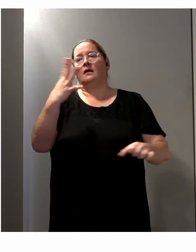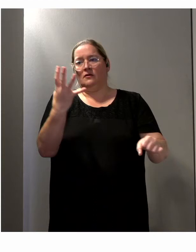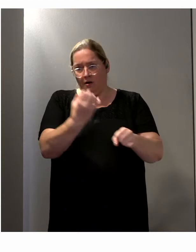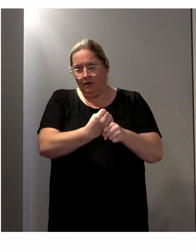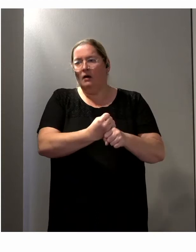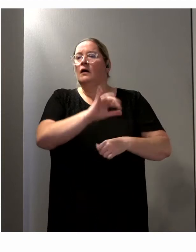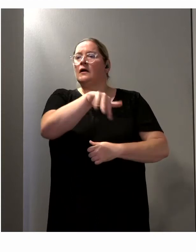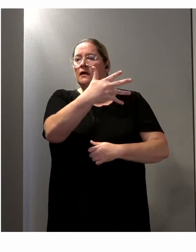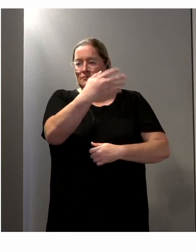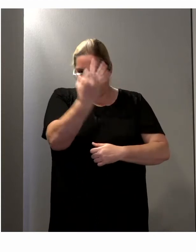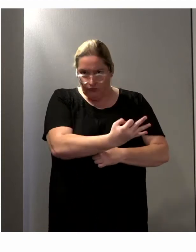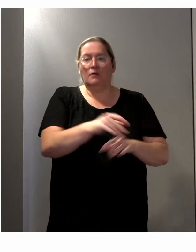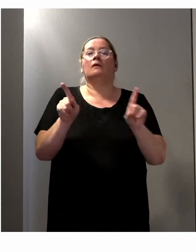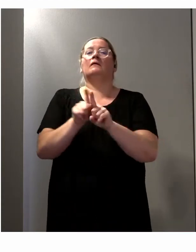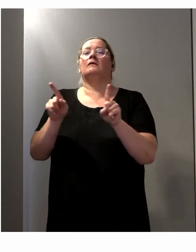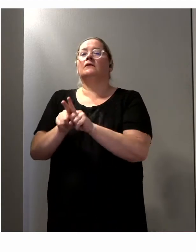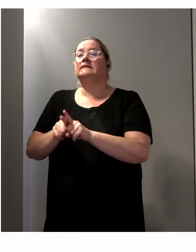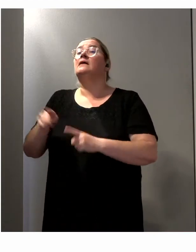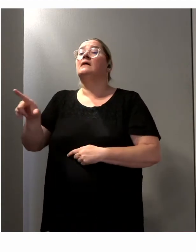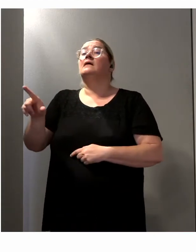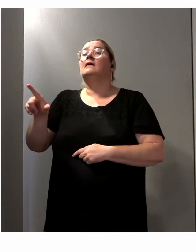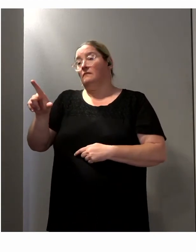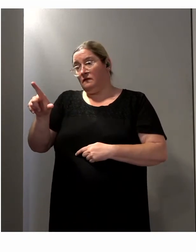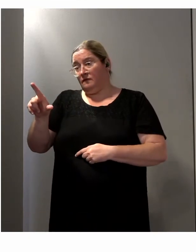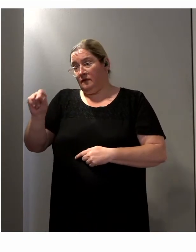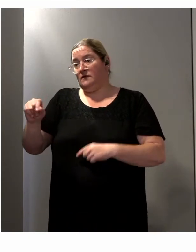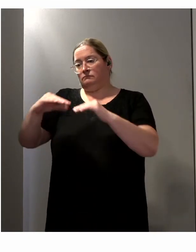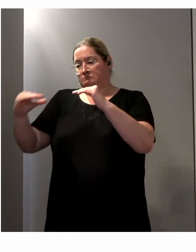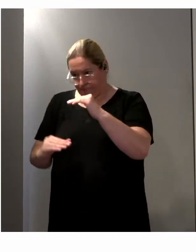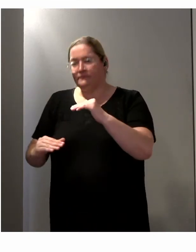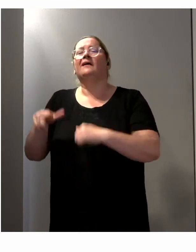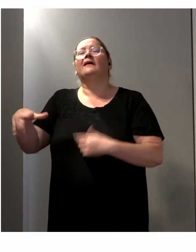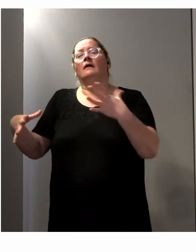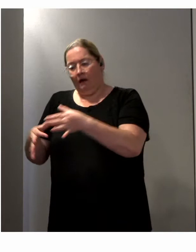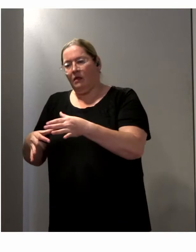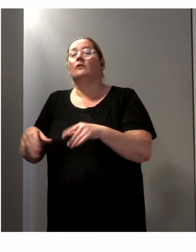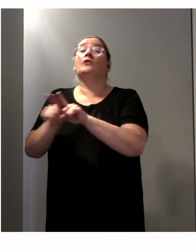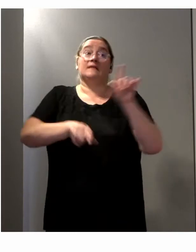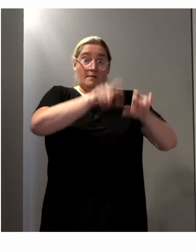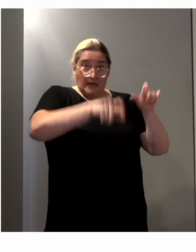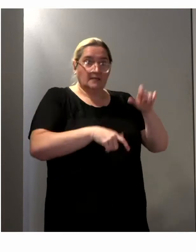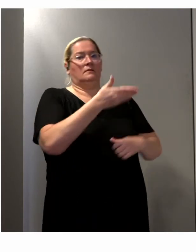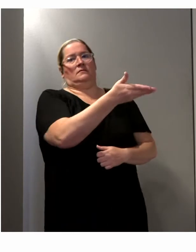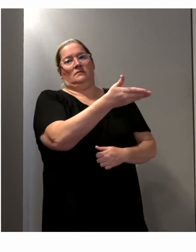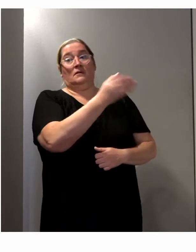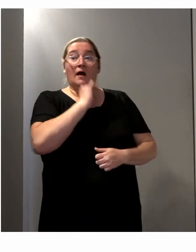et 20% au-delà de 65 ans, parce qu'évidemment, il y a des personnes également en situation de dépendance, des personnes âgées qui